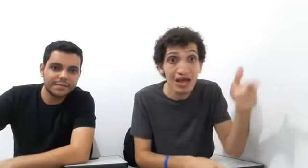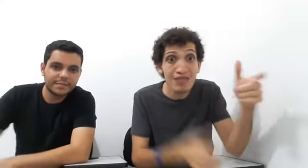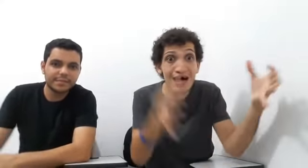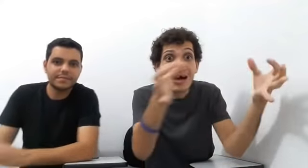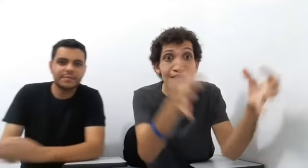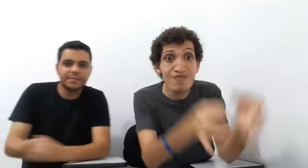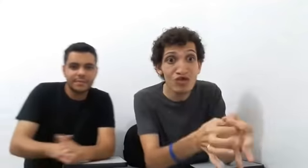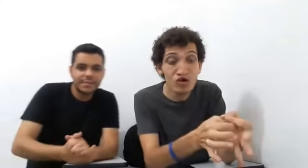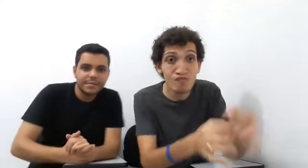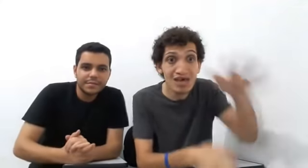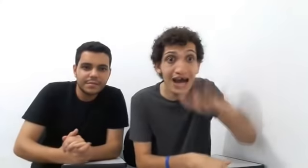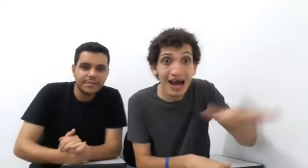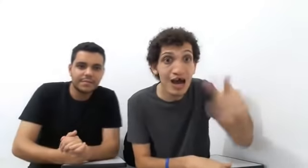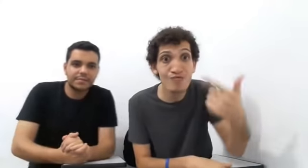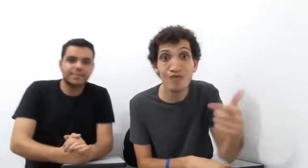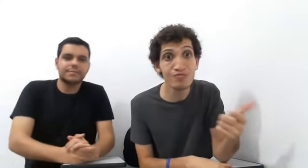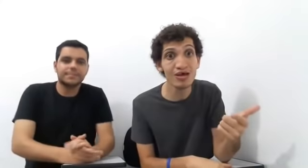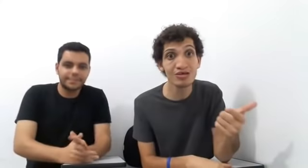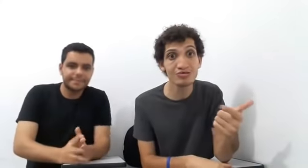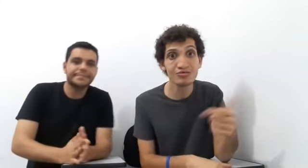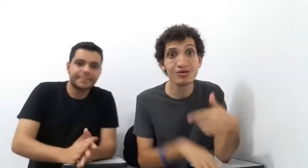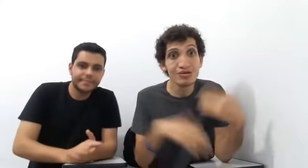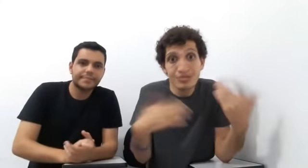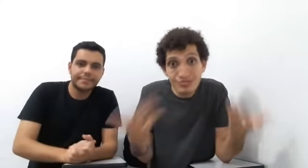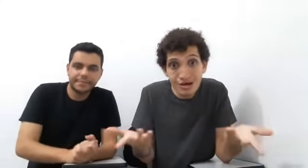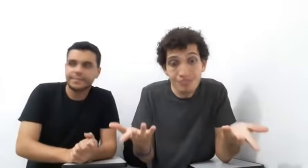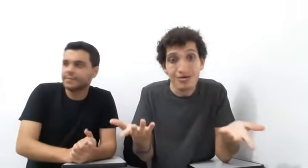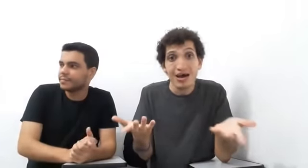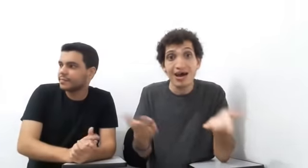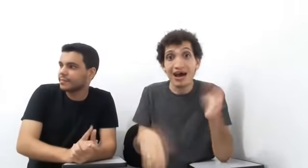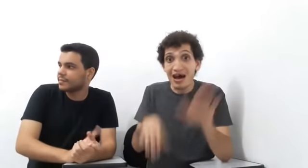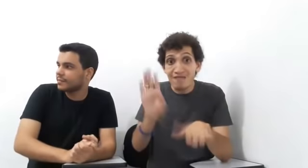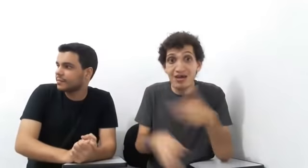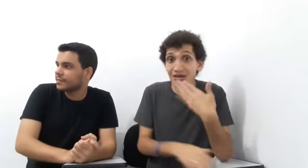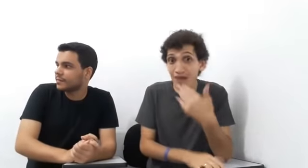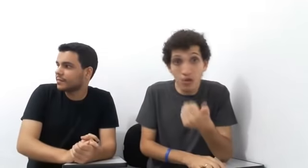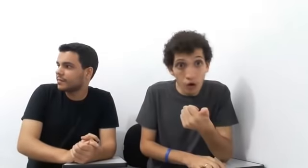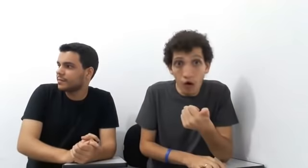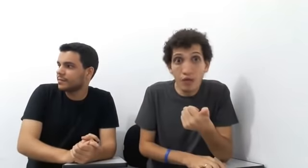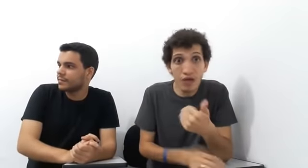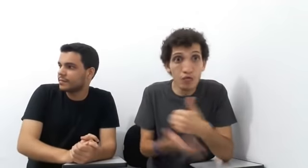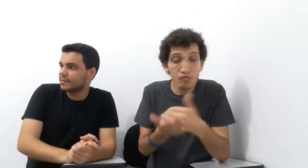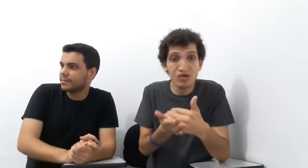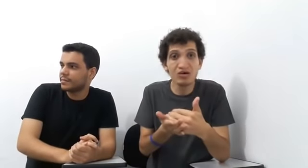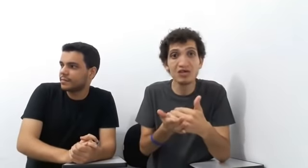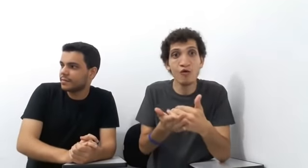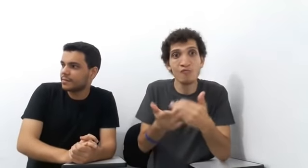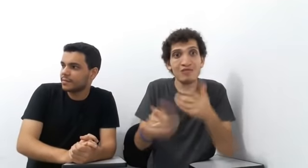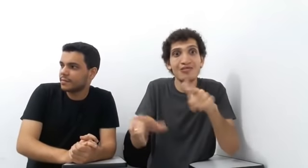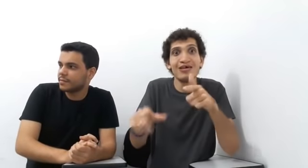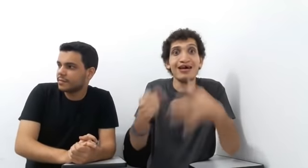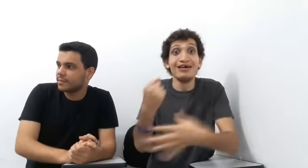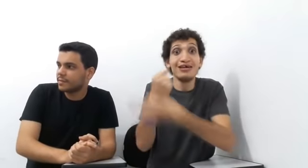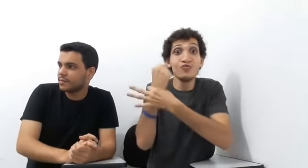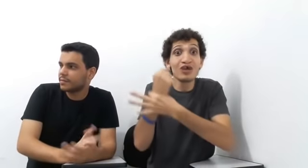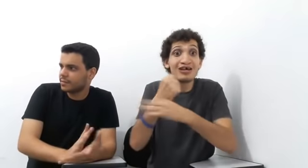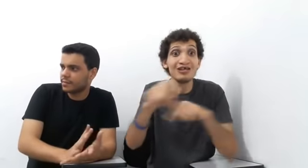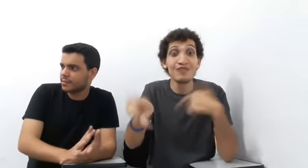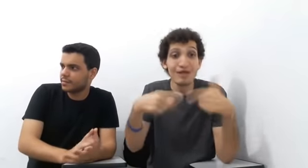ainda. Nisso, mercado, não tem. Então, às vezes é melhor, né, com isso aí, como segurança de